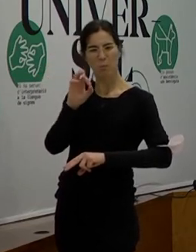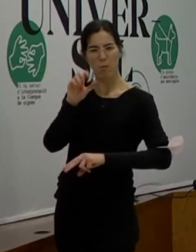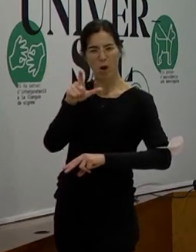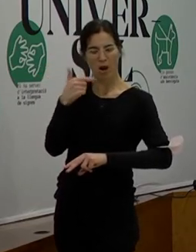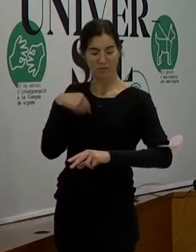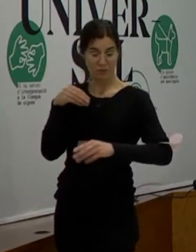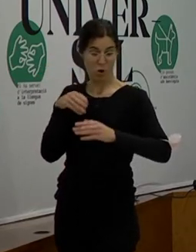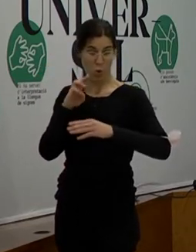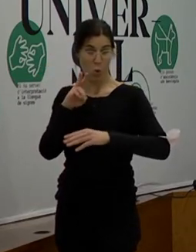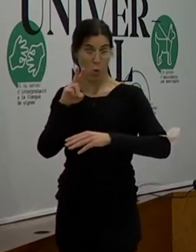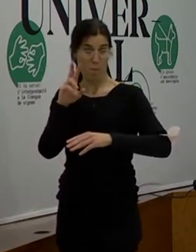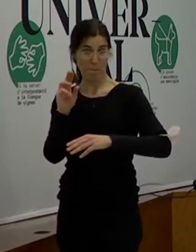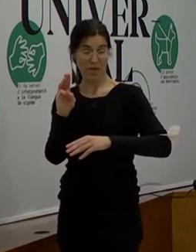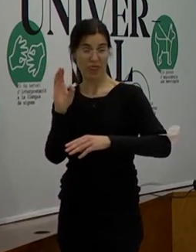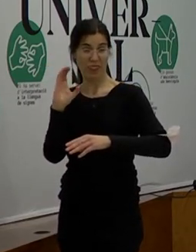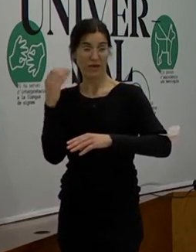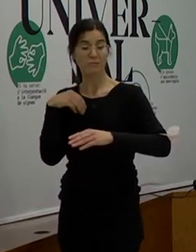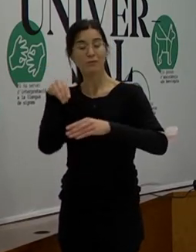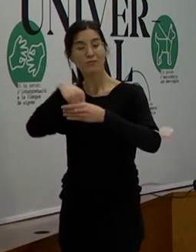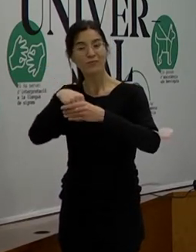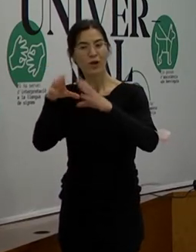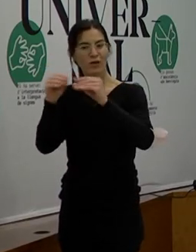la UPC, la Politècnica de Catalunya, fan